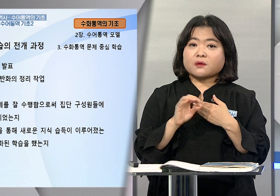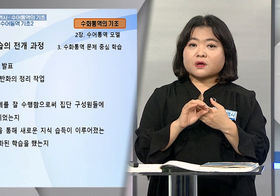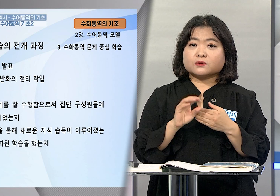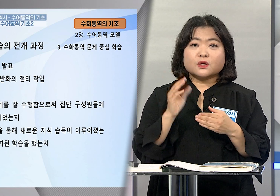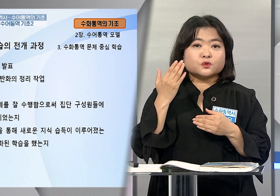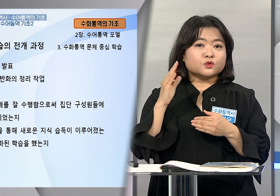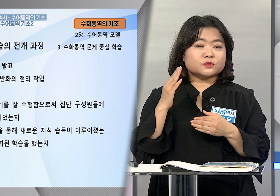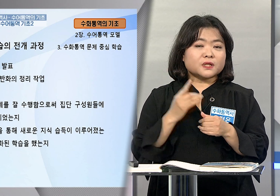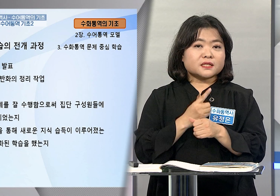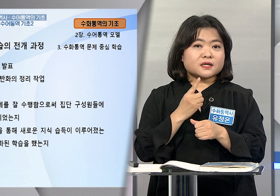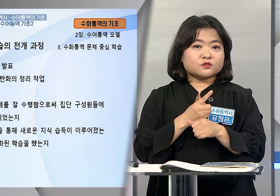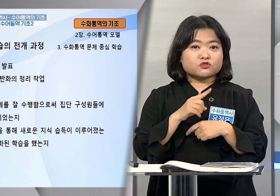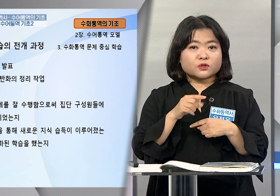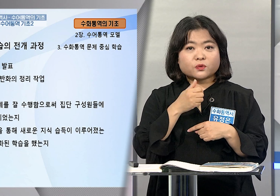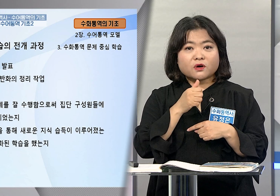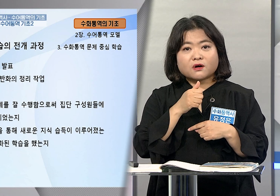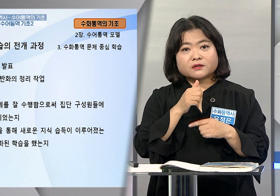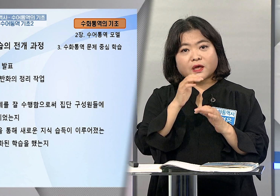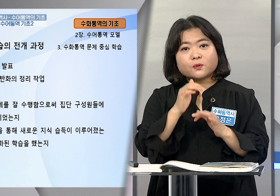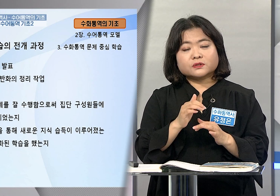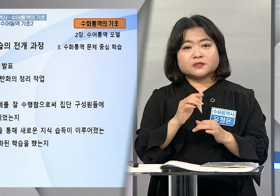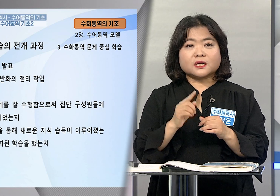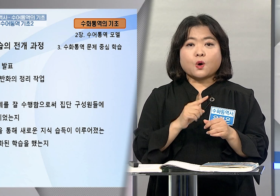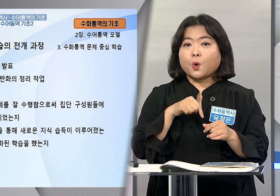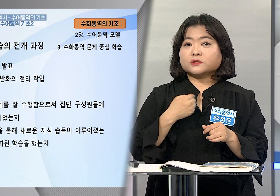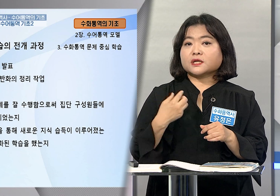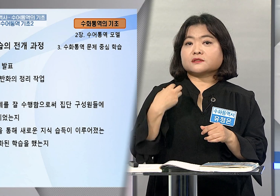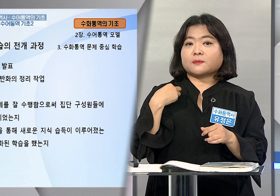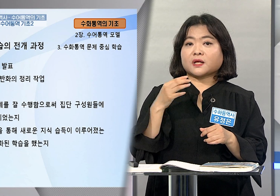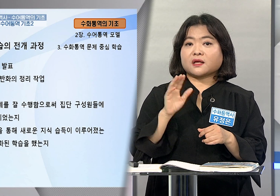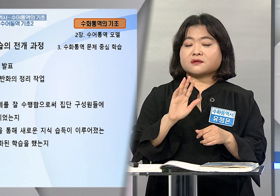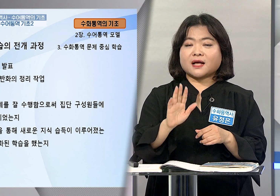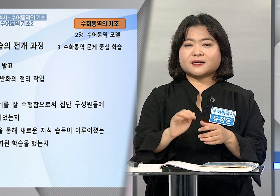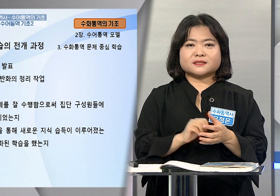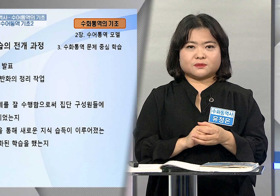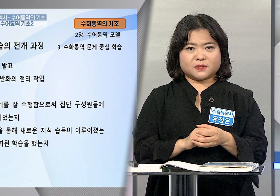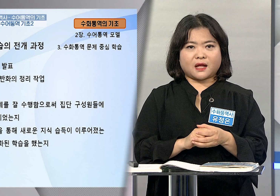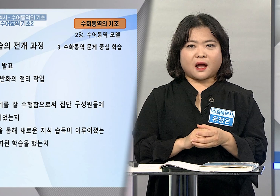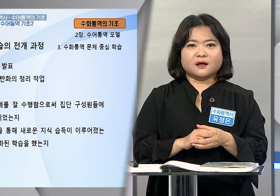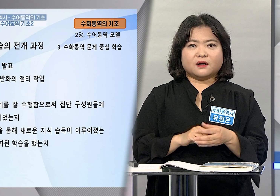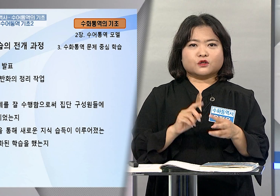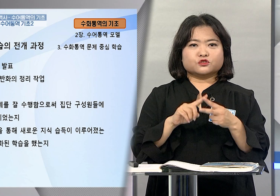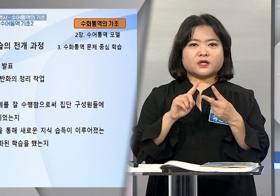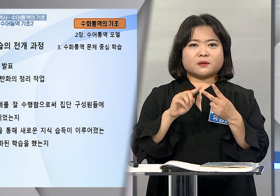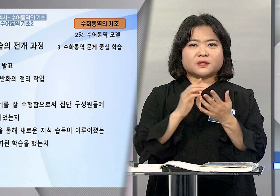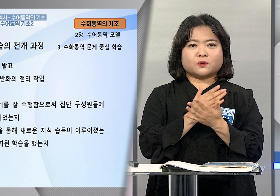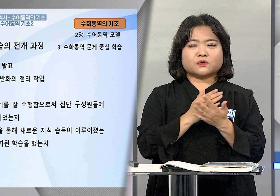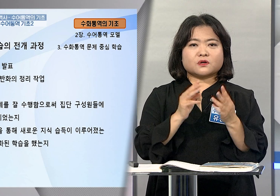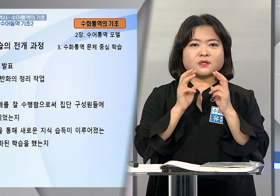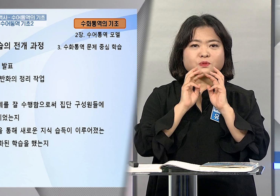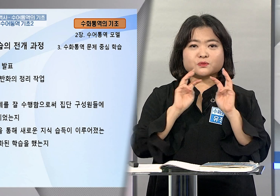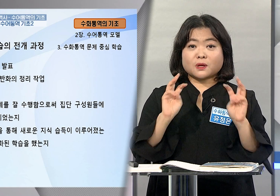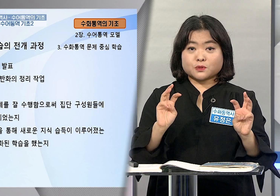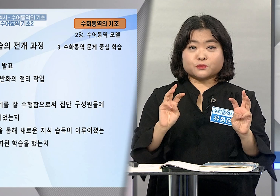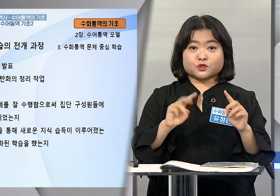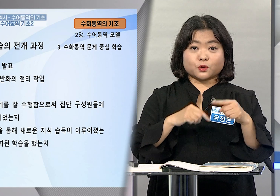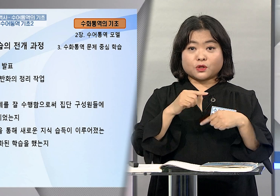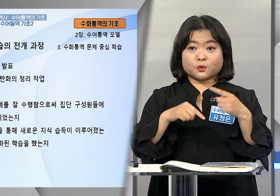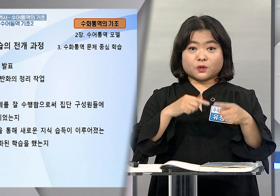왜냐하면 요즘은 1시간 수화통역 내용을 혼자서 담당해서 하지 않습니다. 두 사람이 나누어서 30분씩 교대